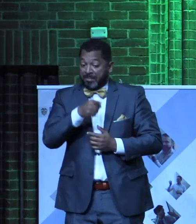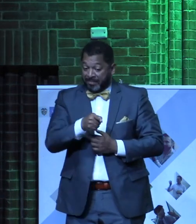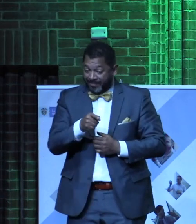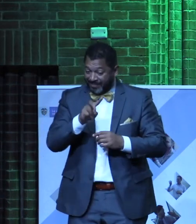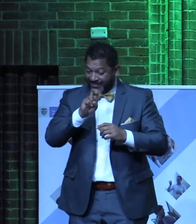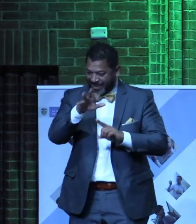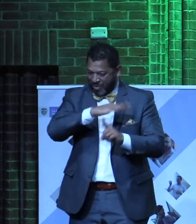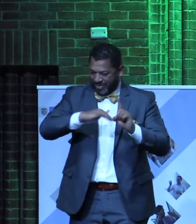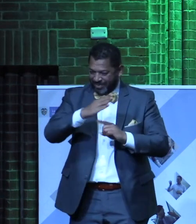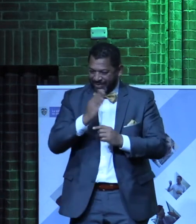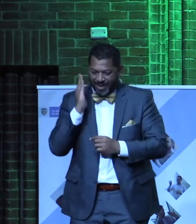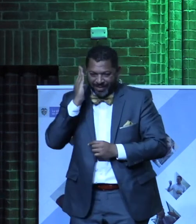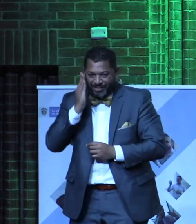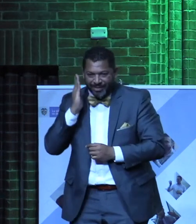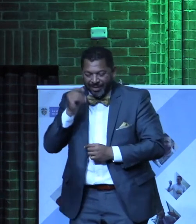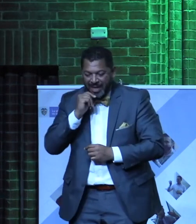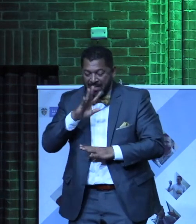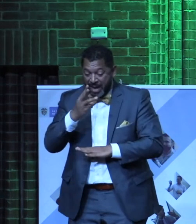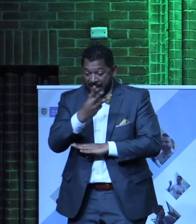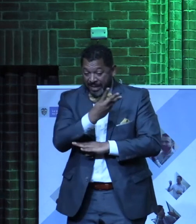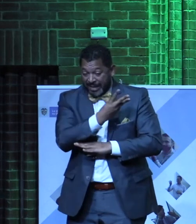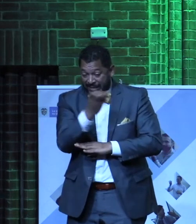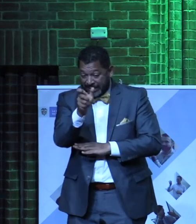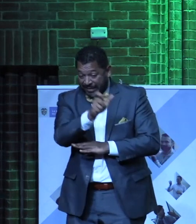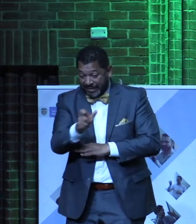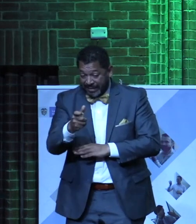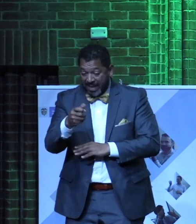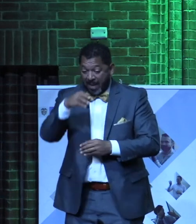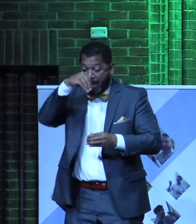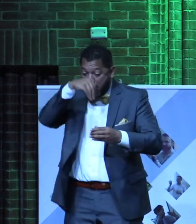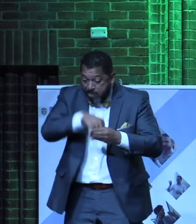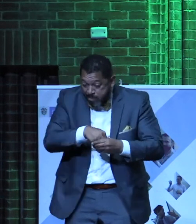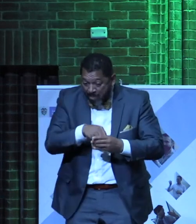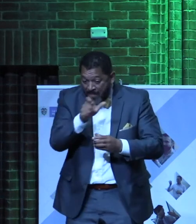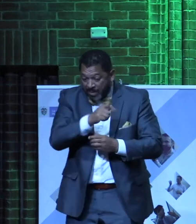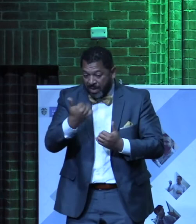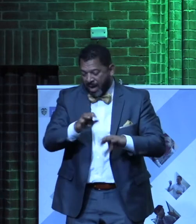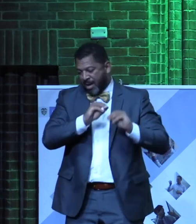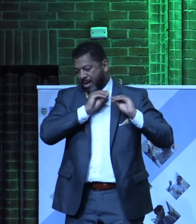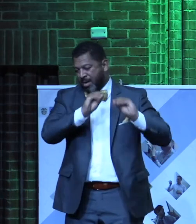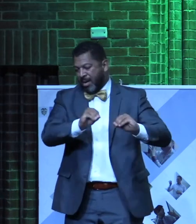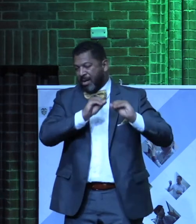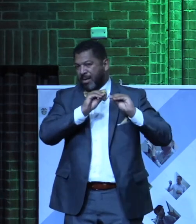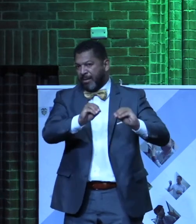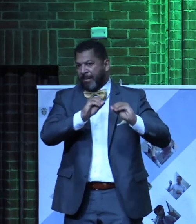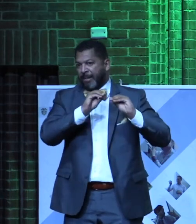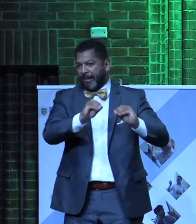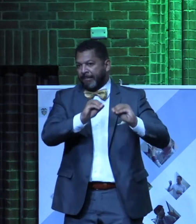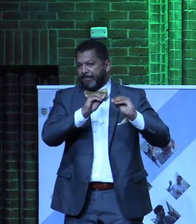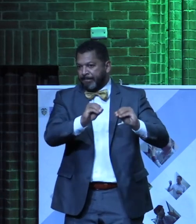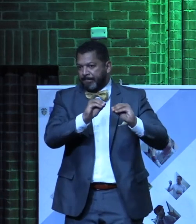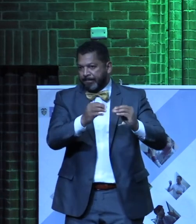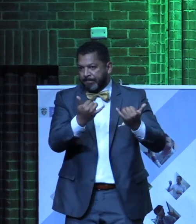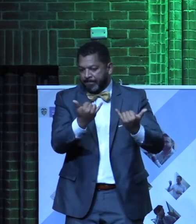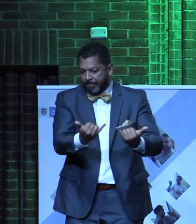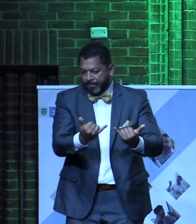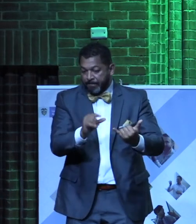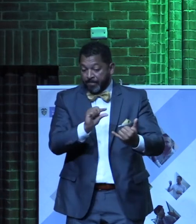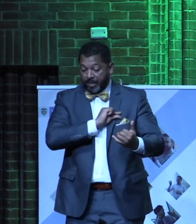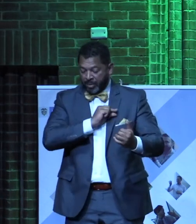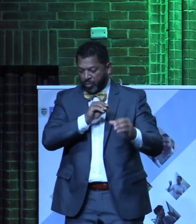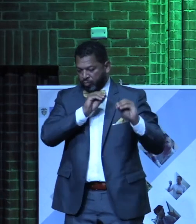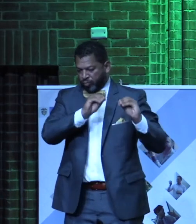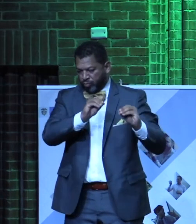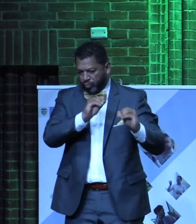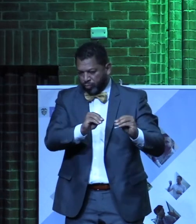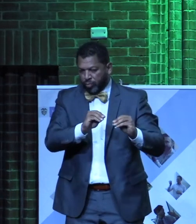que esas casi 300 agentes educativas y madres comunitarias que se beneficiaron del acompañamiento de INSOR y